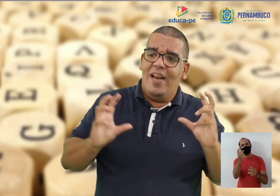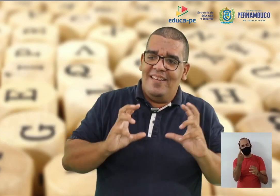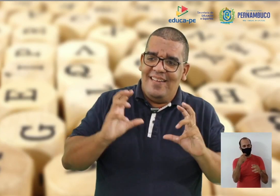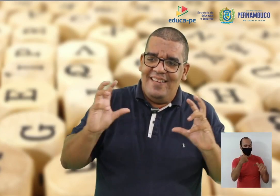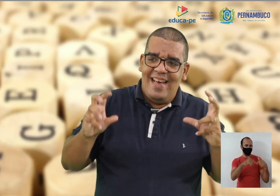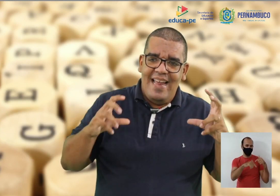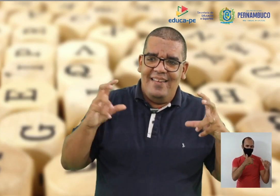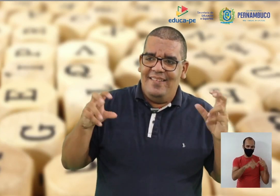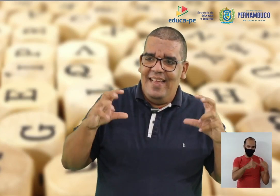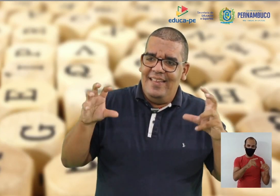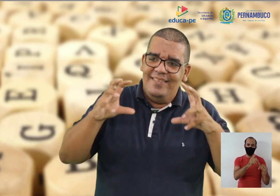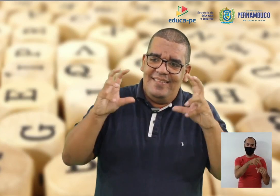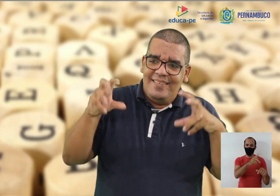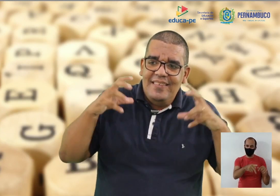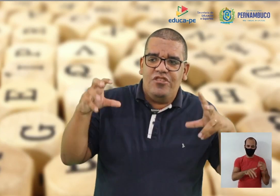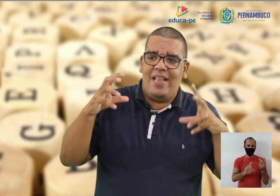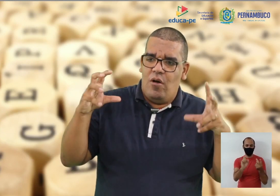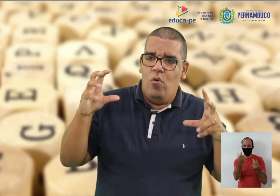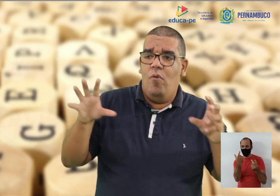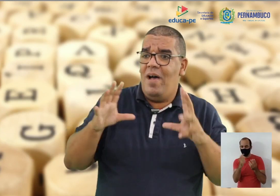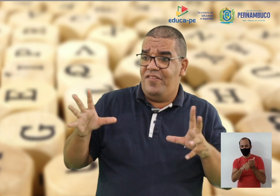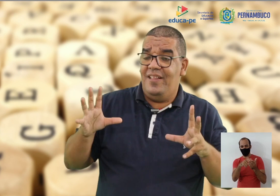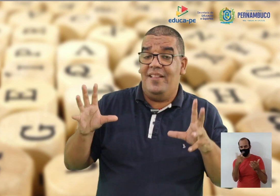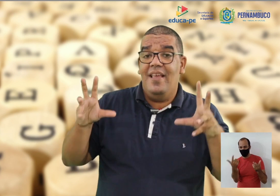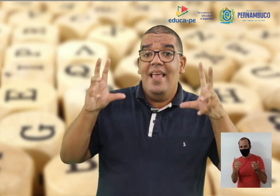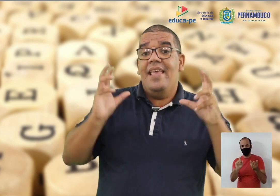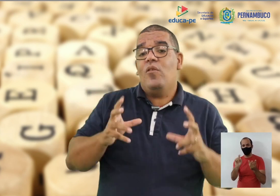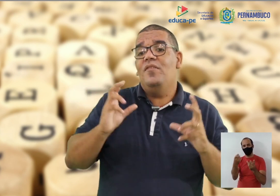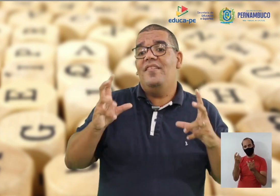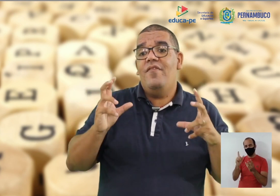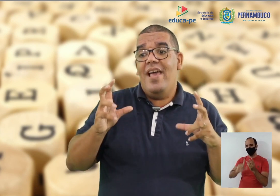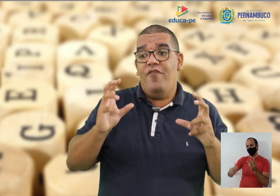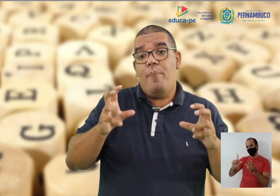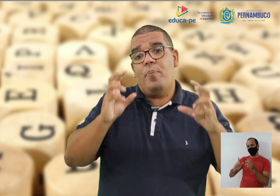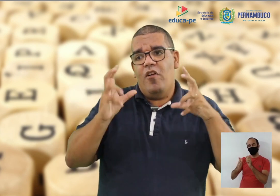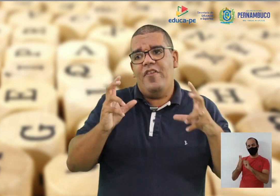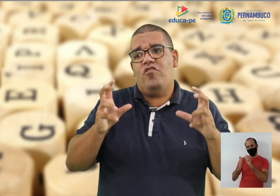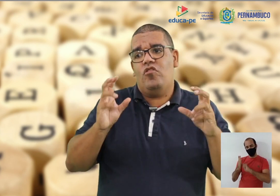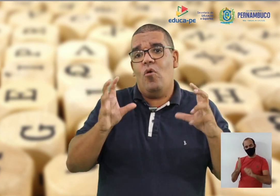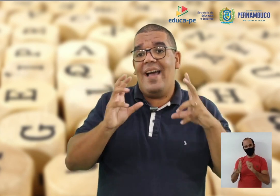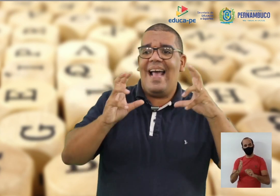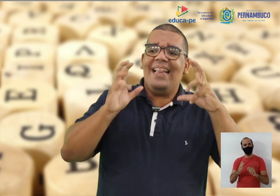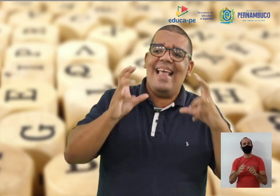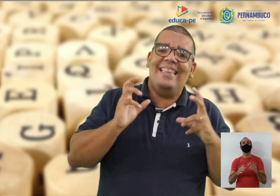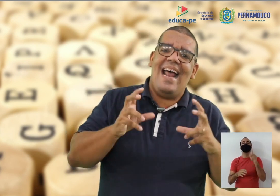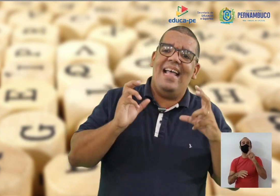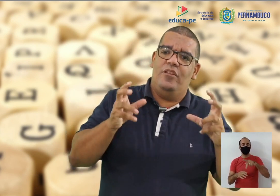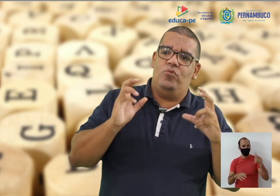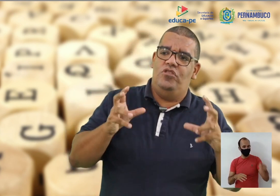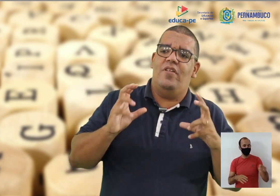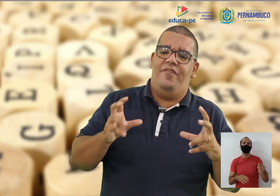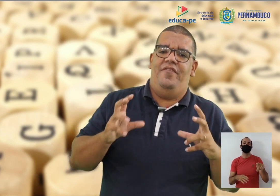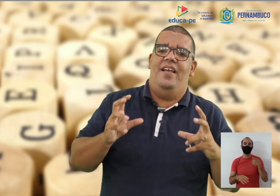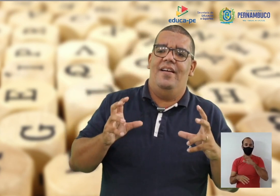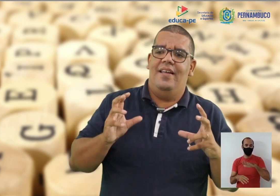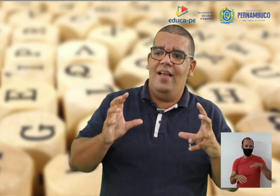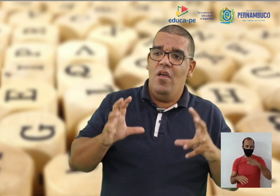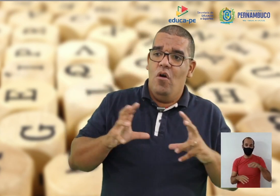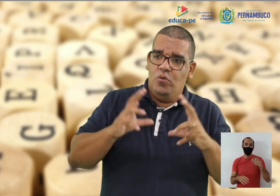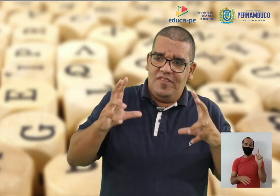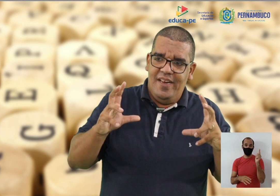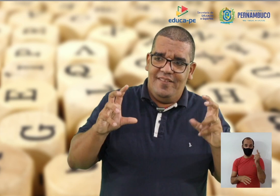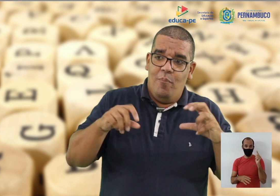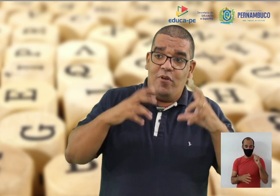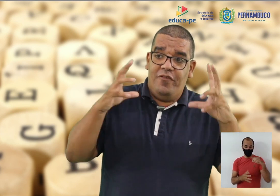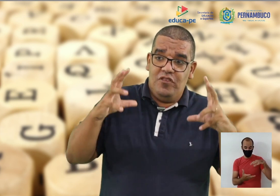E em todas essas áreas ele se destacou bastante. Inclusive, ele foi professor catedrático de geografia, né?